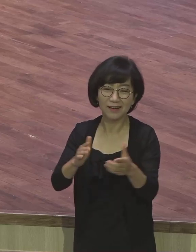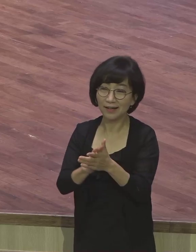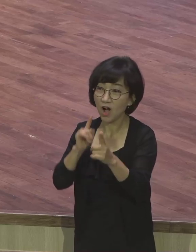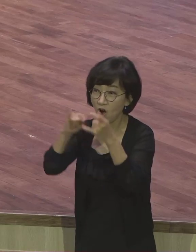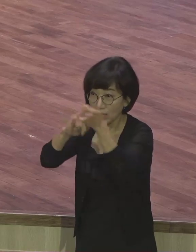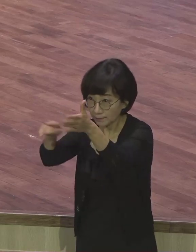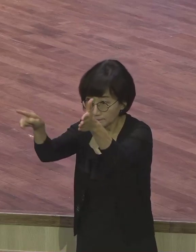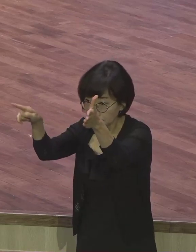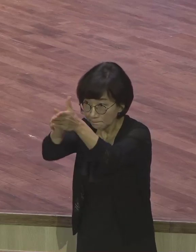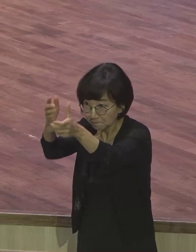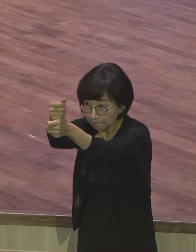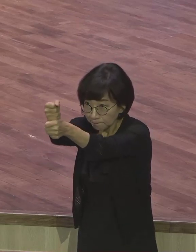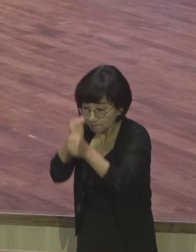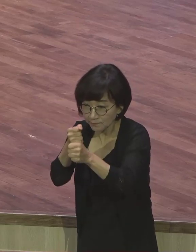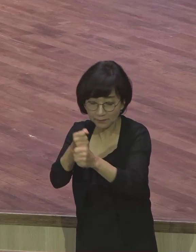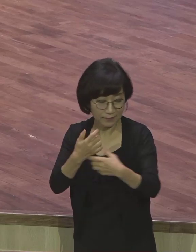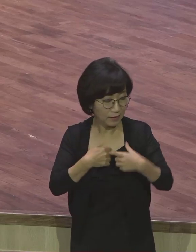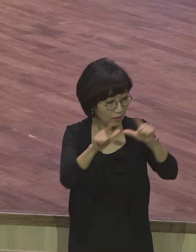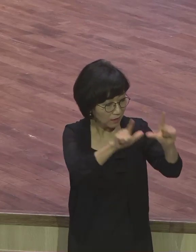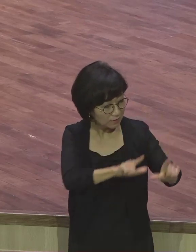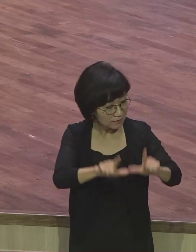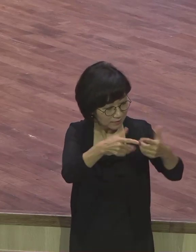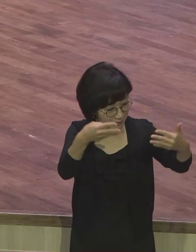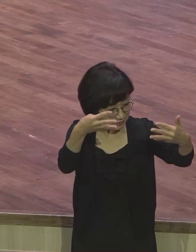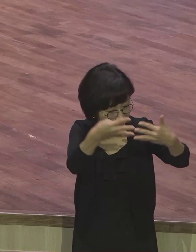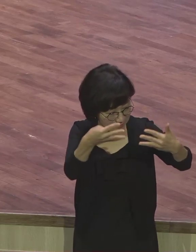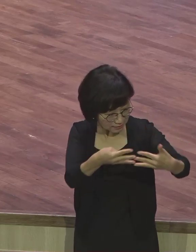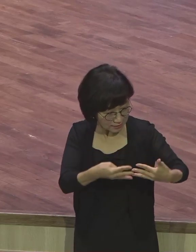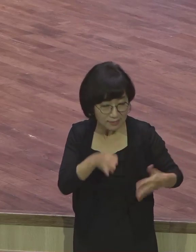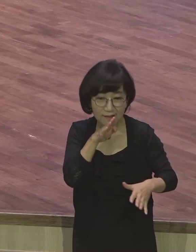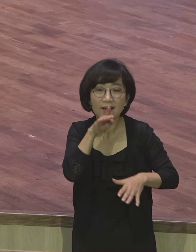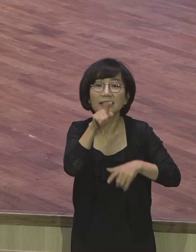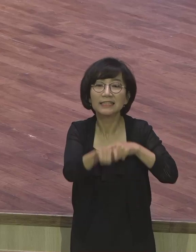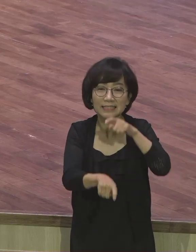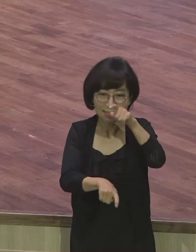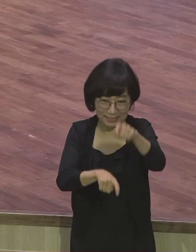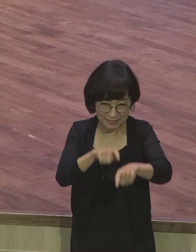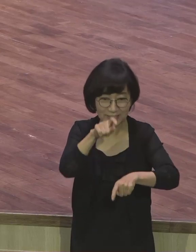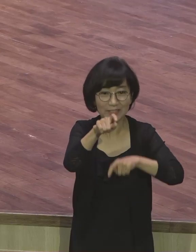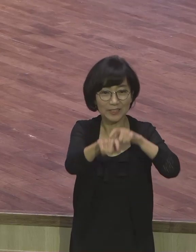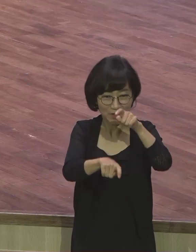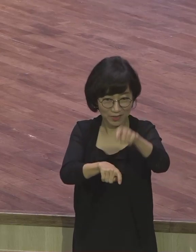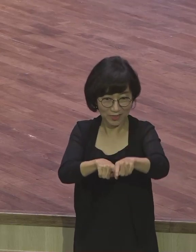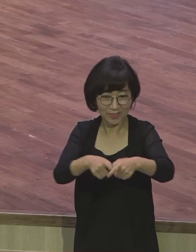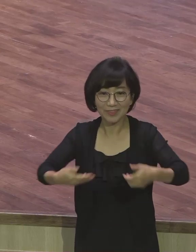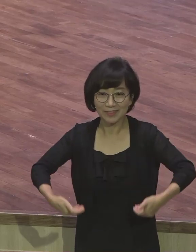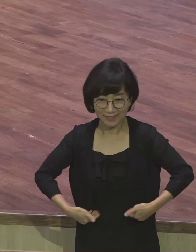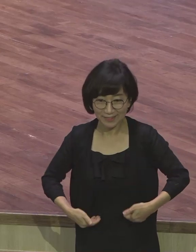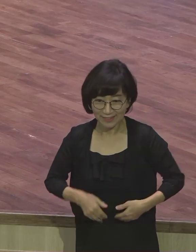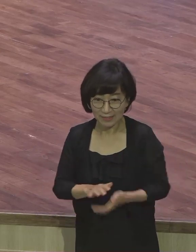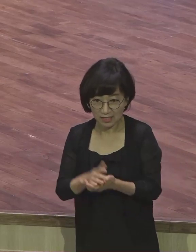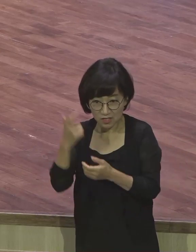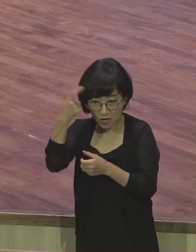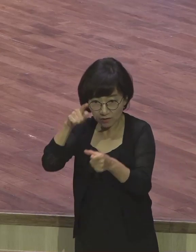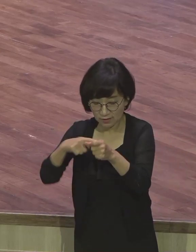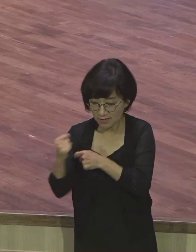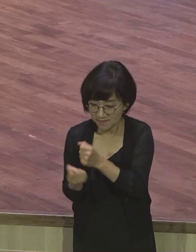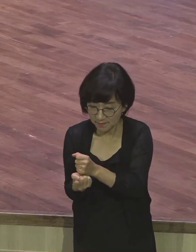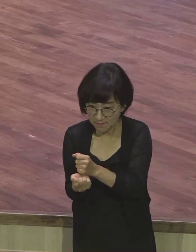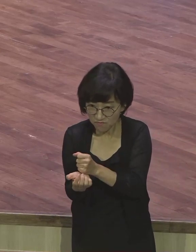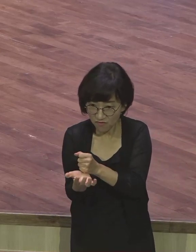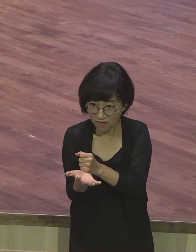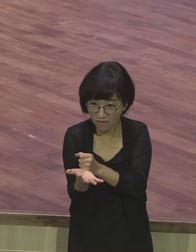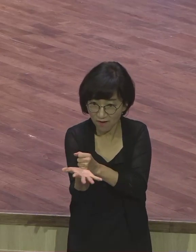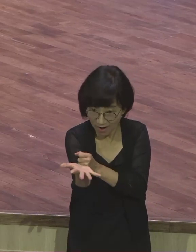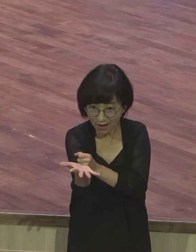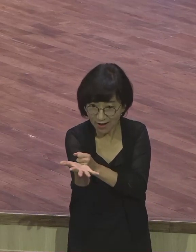속에 적용하는 겁니다. 삶 속에 실천하는 거예요. 이 말씀을 삶 속에. 그러면서 영적인 영향력을